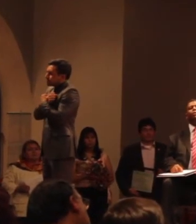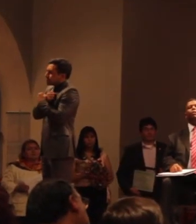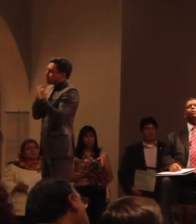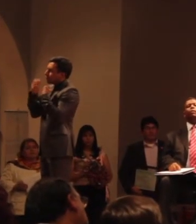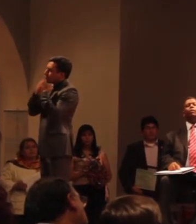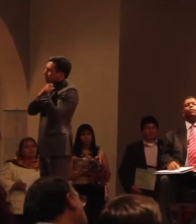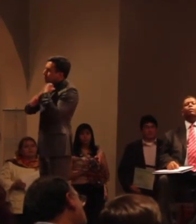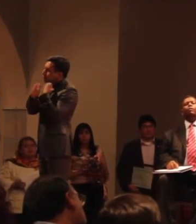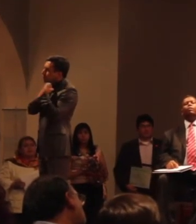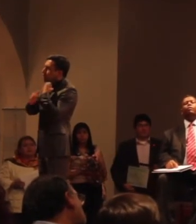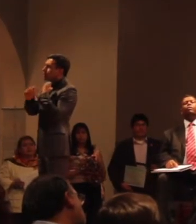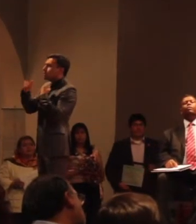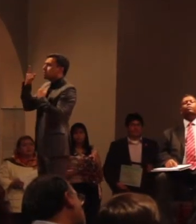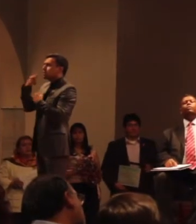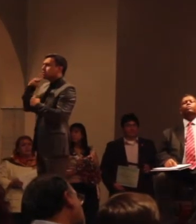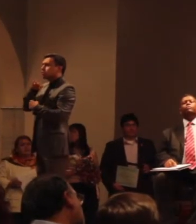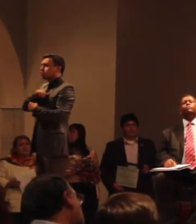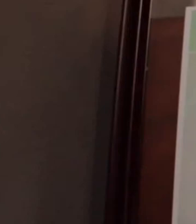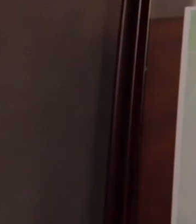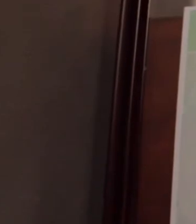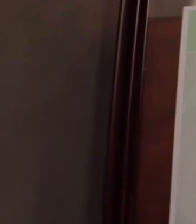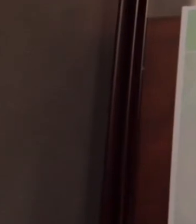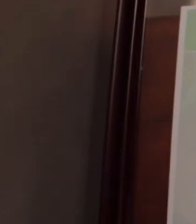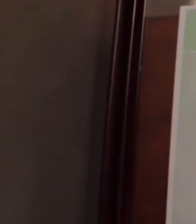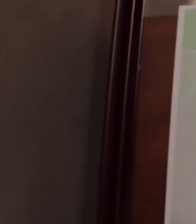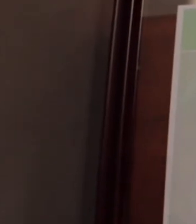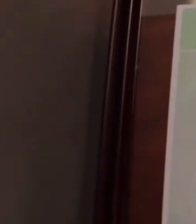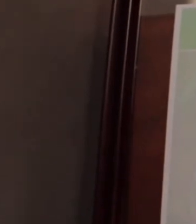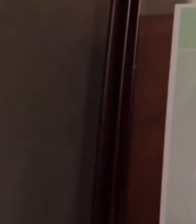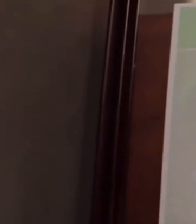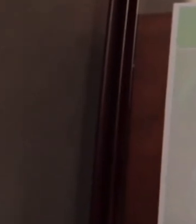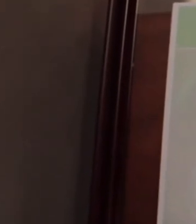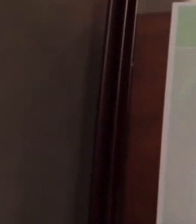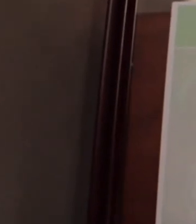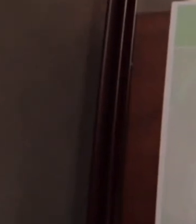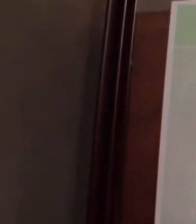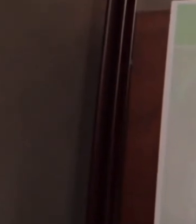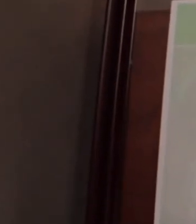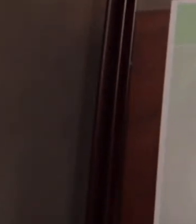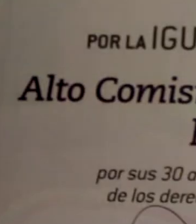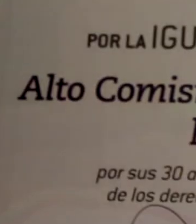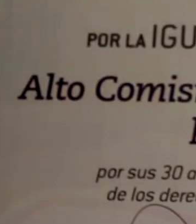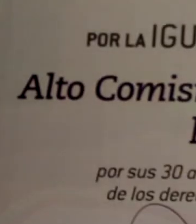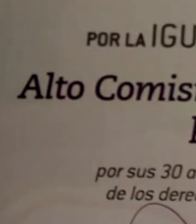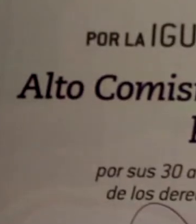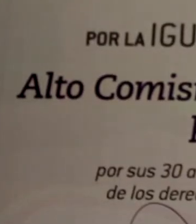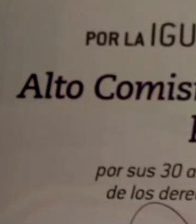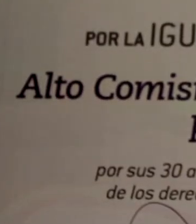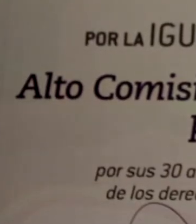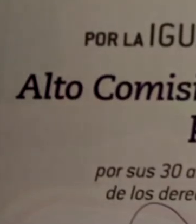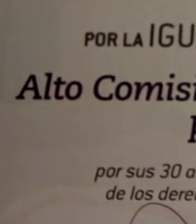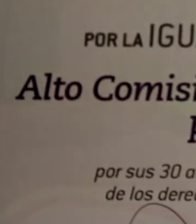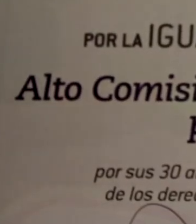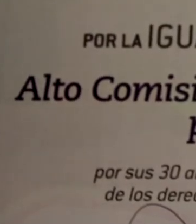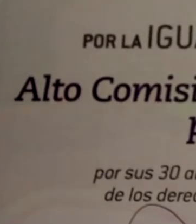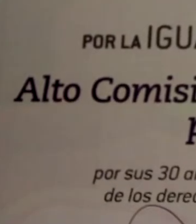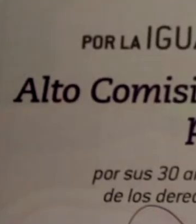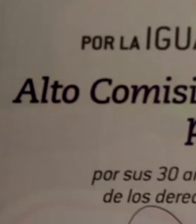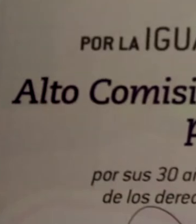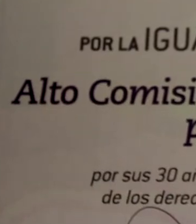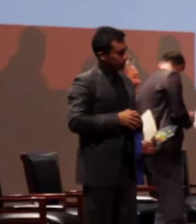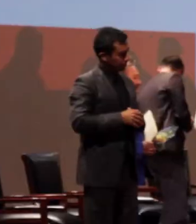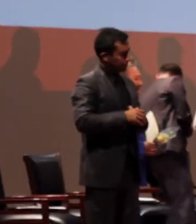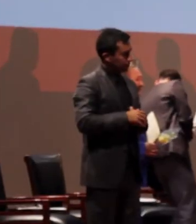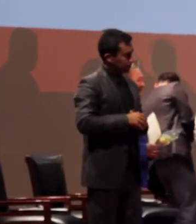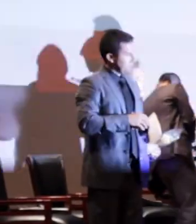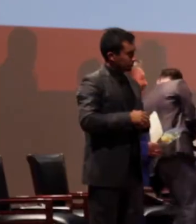la igualdad y la no discriminación a la representación en México de la Oficina del Alto Comisionado de las Naciones Unidas para los Refugiados,